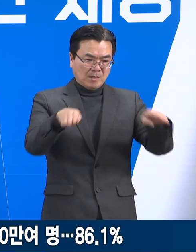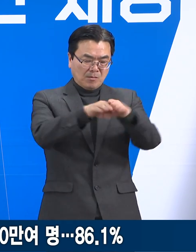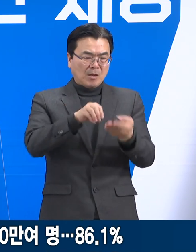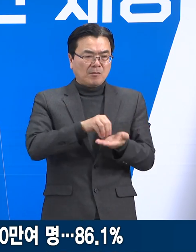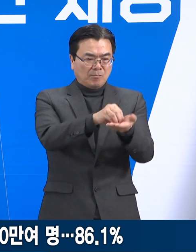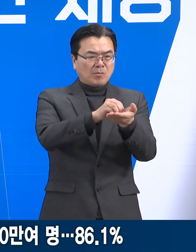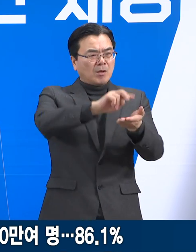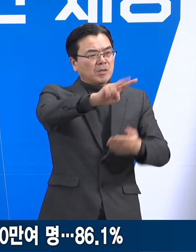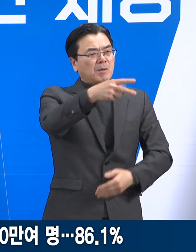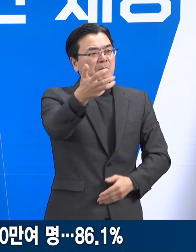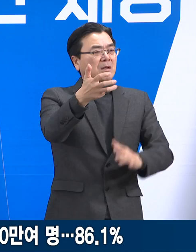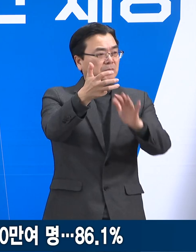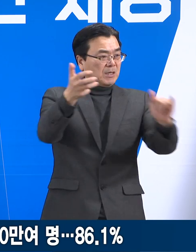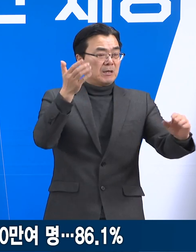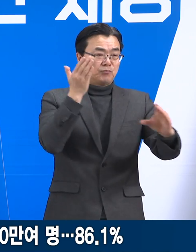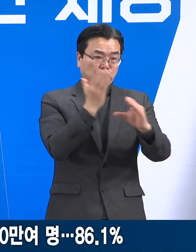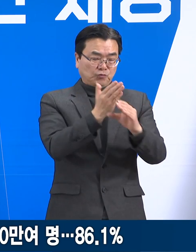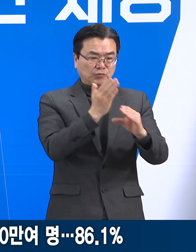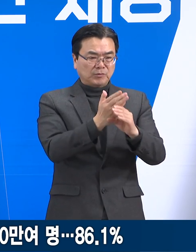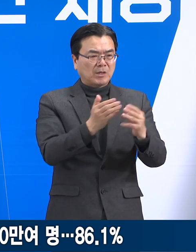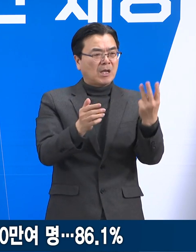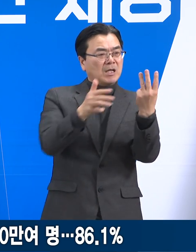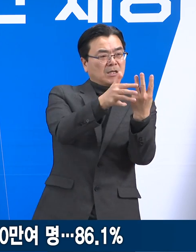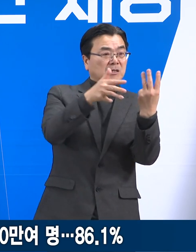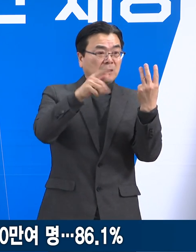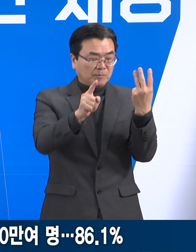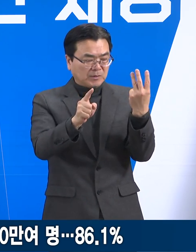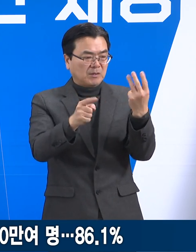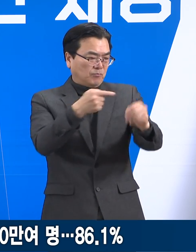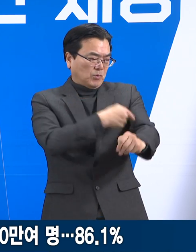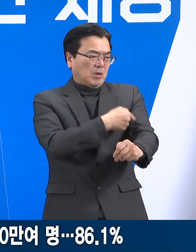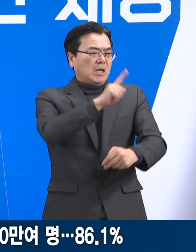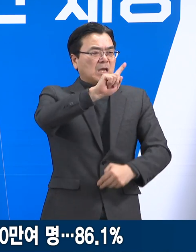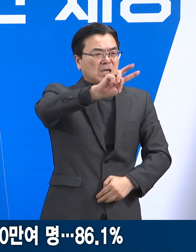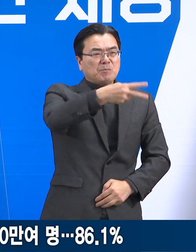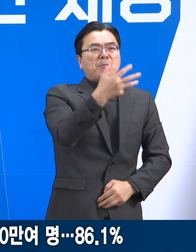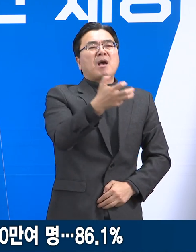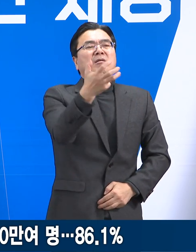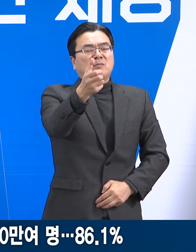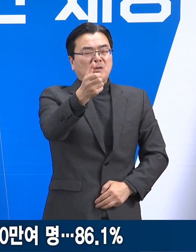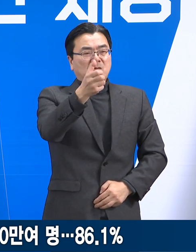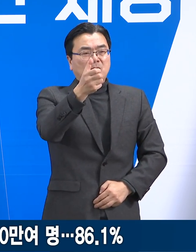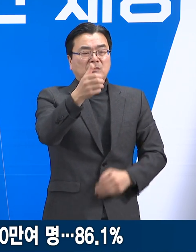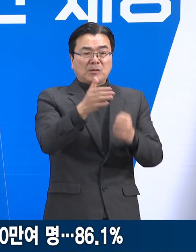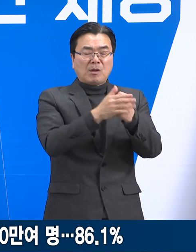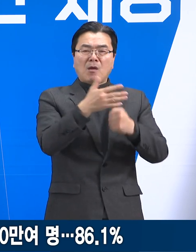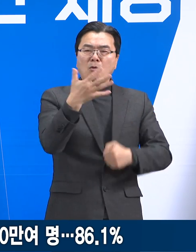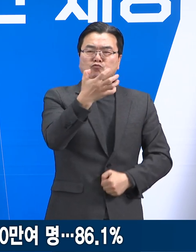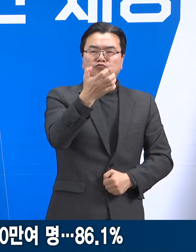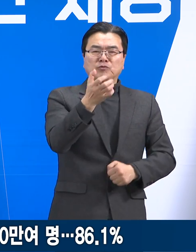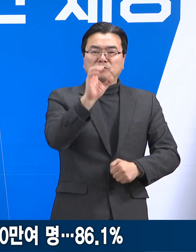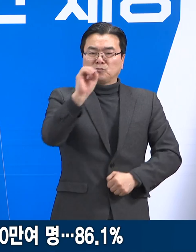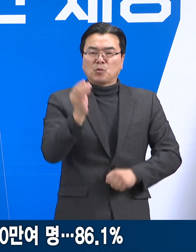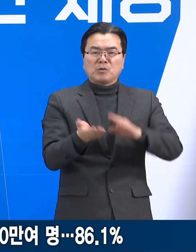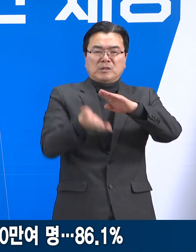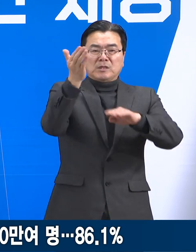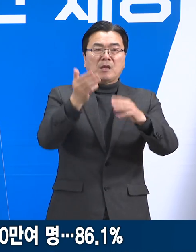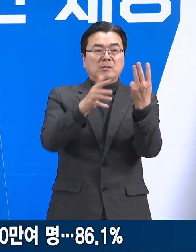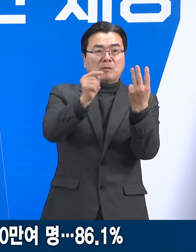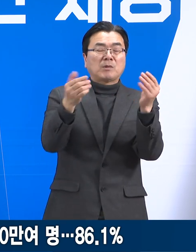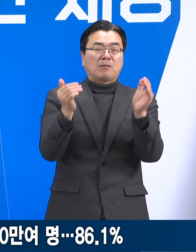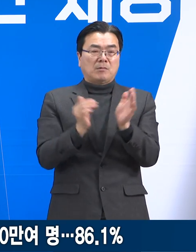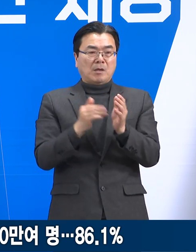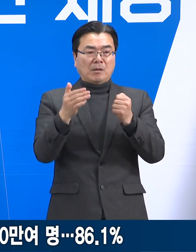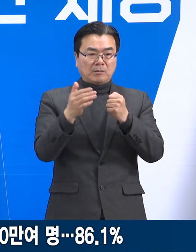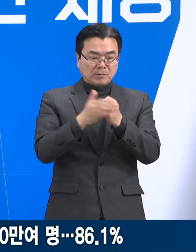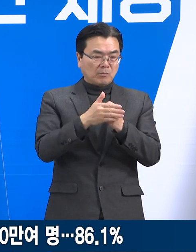확진자 285명 중 3차 접종자는 282명으로 99%가 3차 접종을 완료하였습니다.